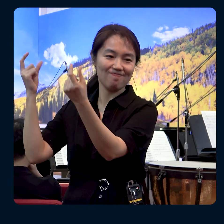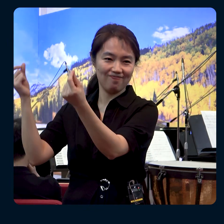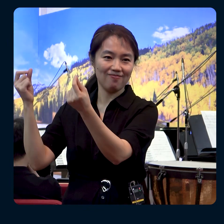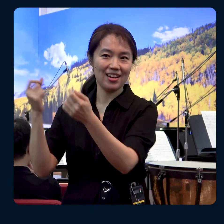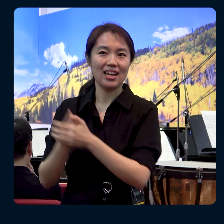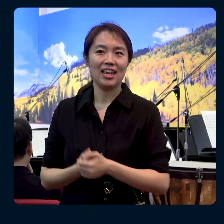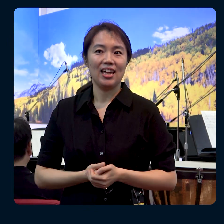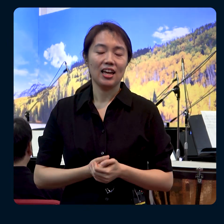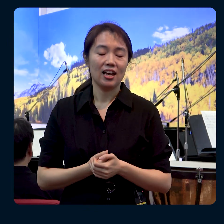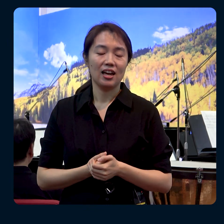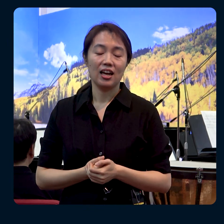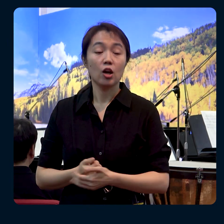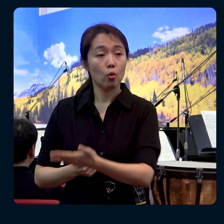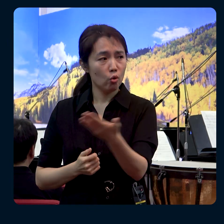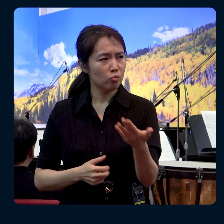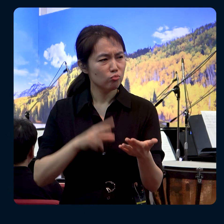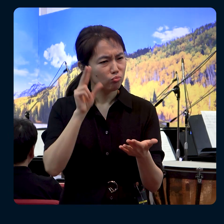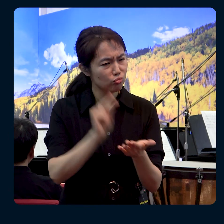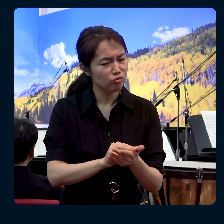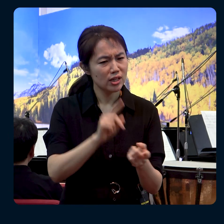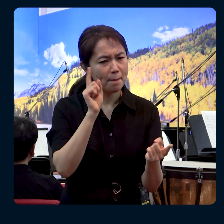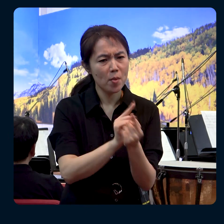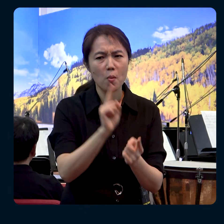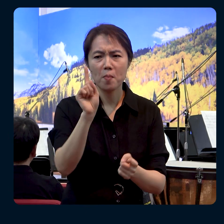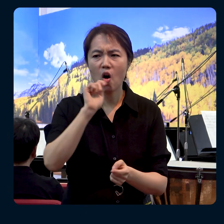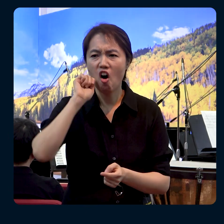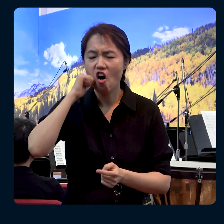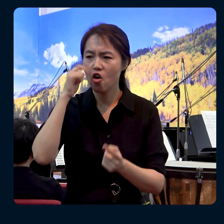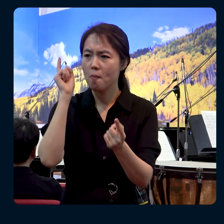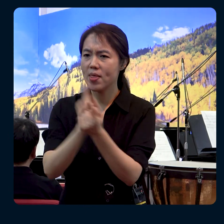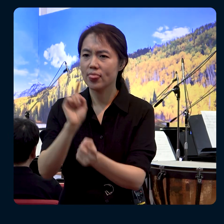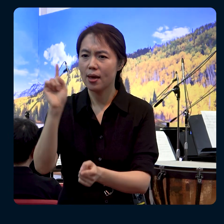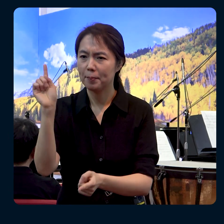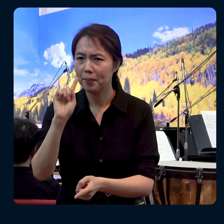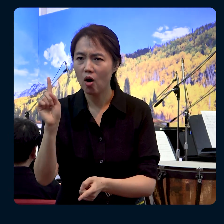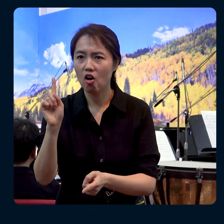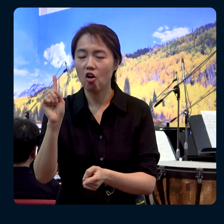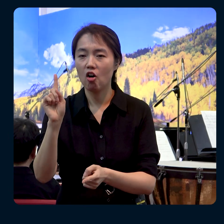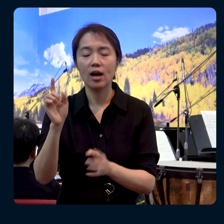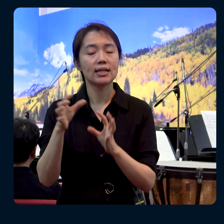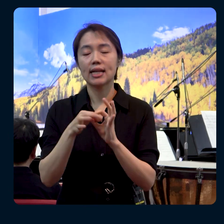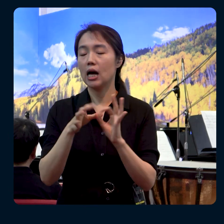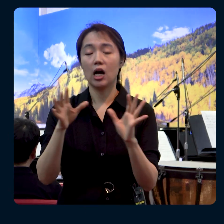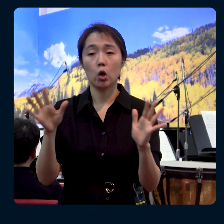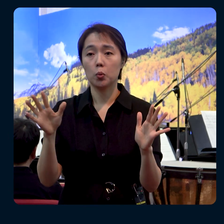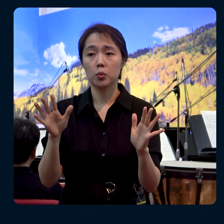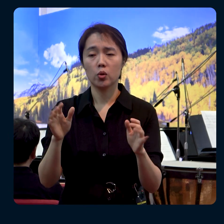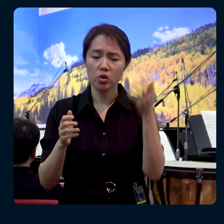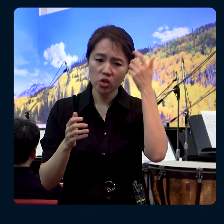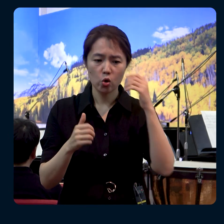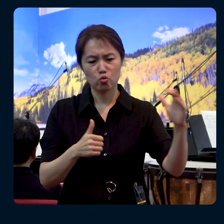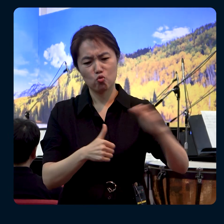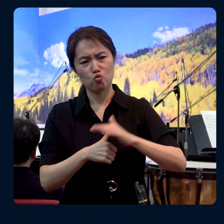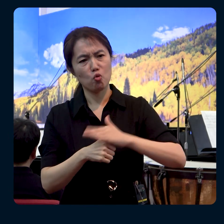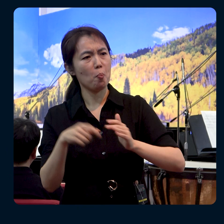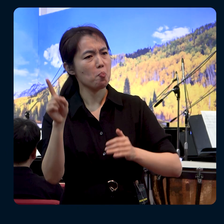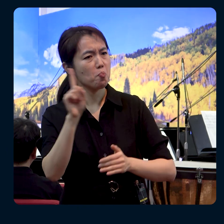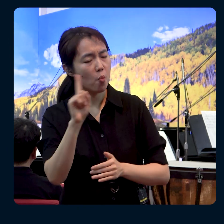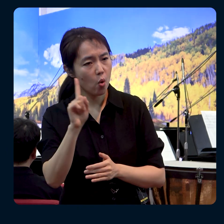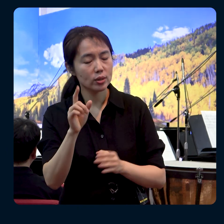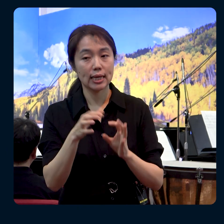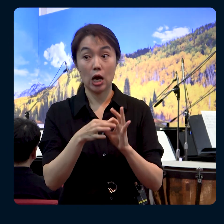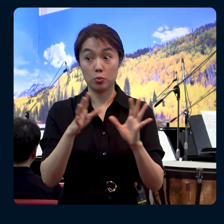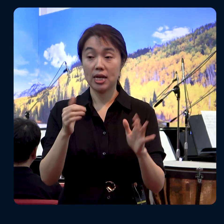그러니까 지금 여러분이 어떤 어려움과 문제 가운데 있든지, 어떤 영적인 공격을 받고 정말 힘든 가운데 있든지, 이삭처럼